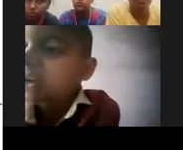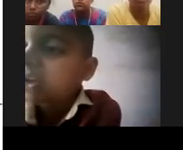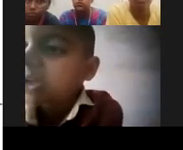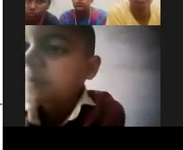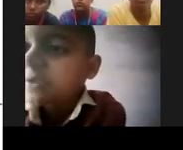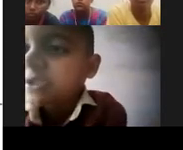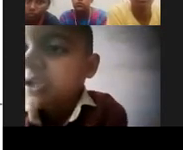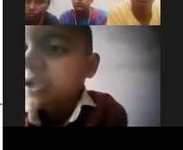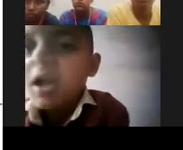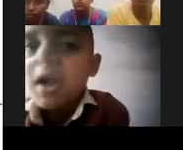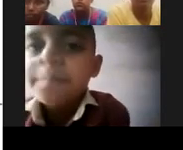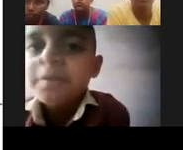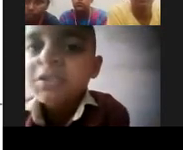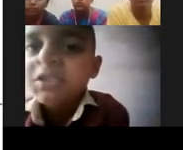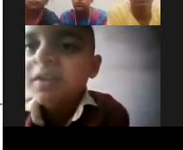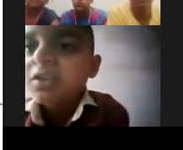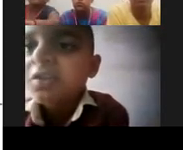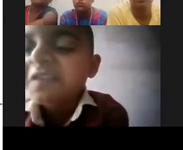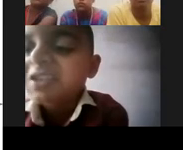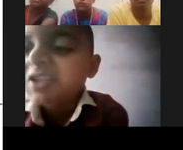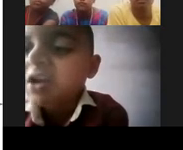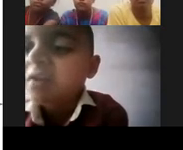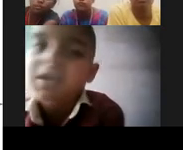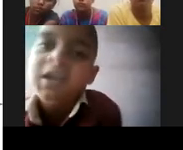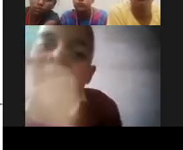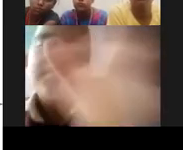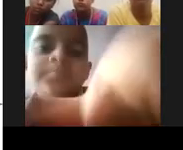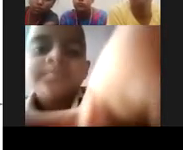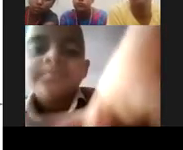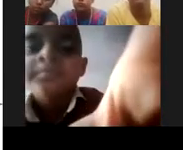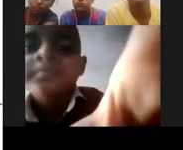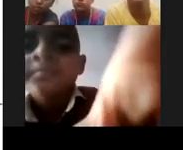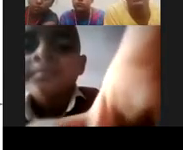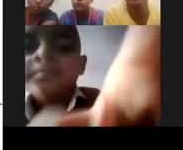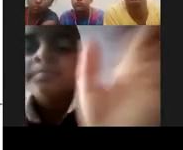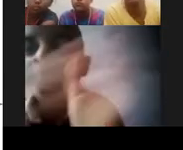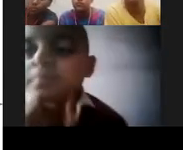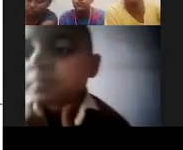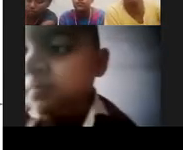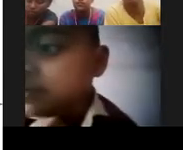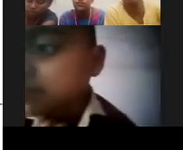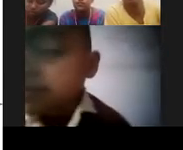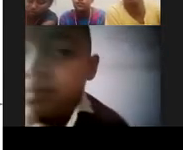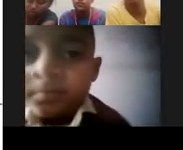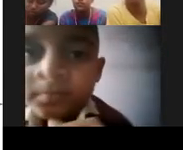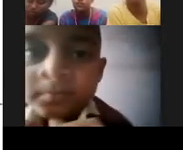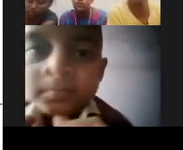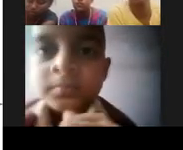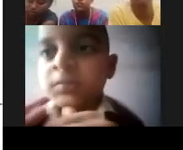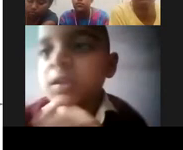ఇల్లు కనిపించిందంట అప్పటి నుంచి వాళ్ళిద్దరు ఫ్రెండ్స్ లాగా ఉన్నారంట జ్ఞానేష్ అనగనగా ఒక